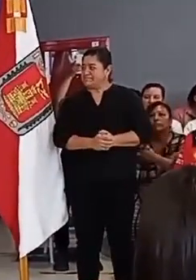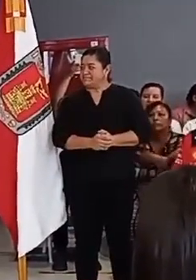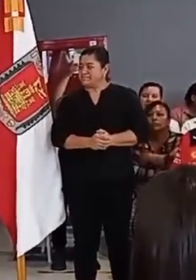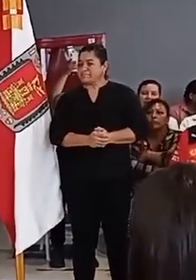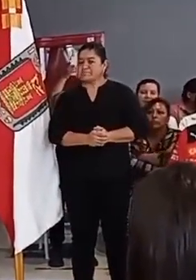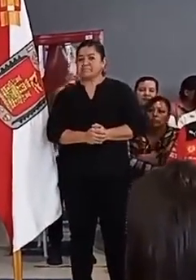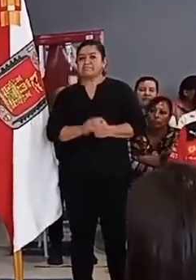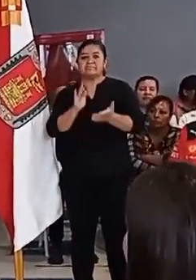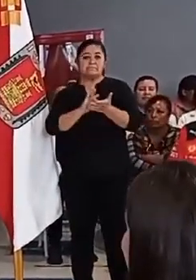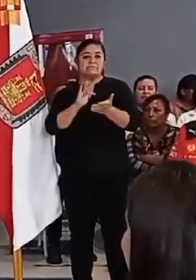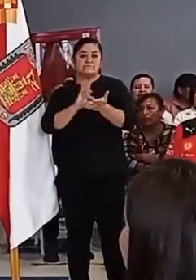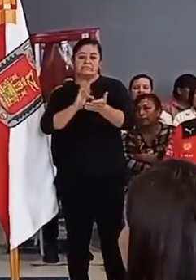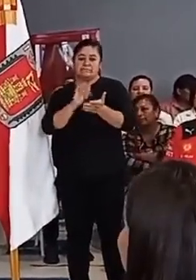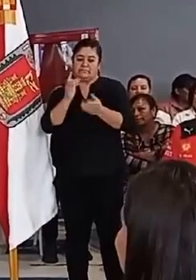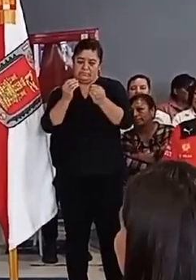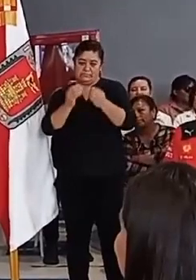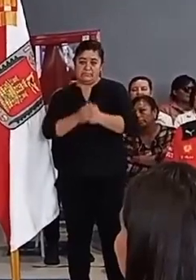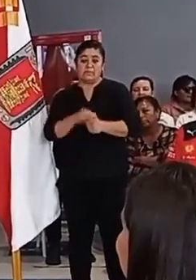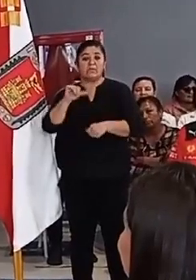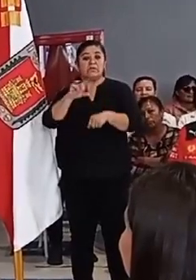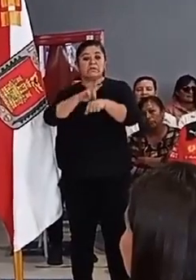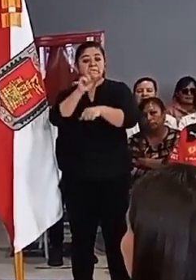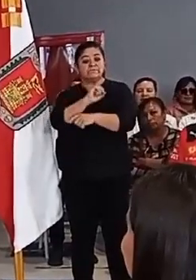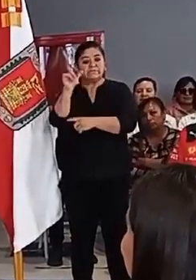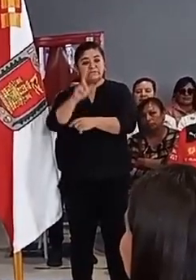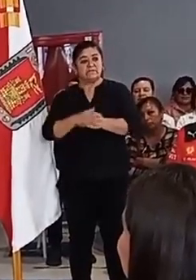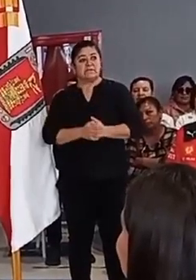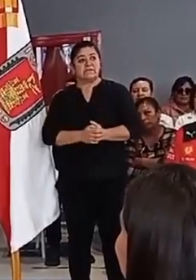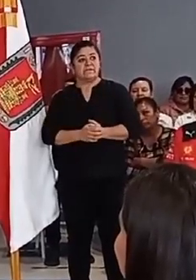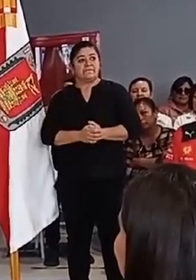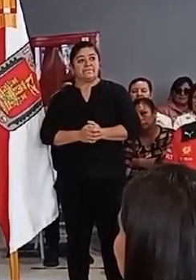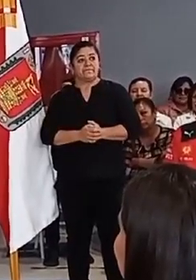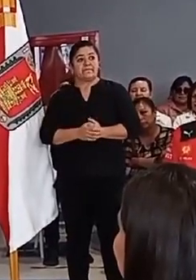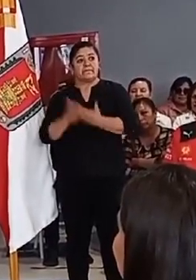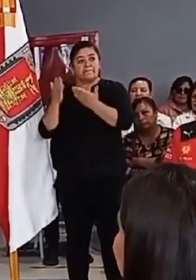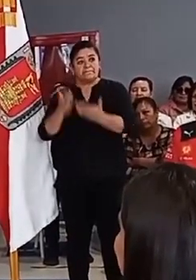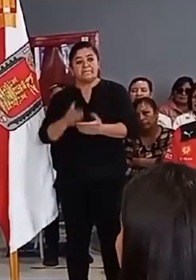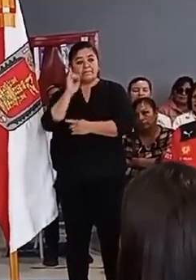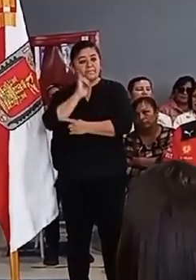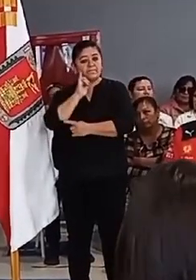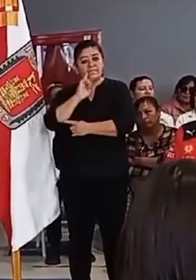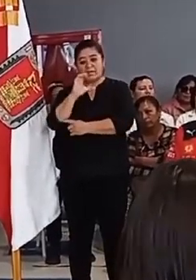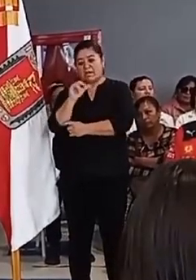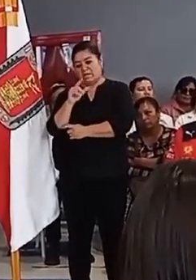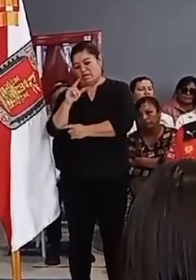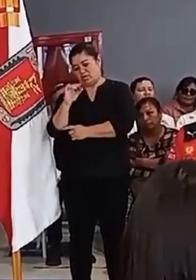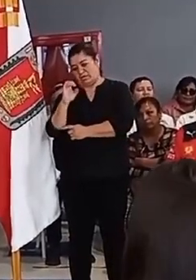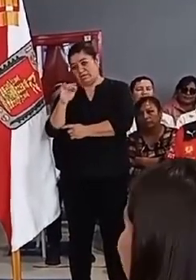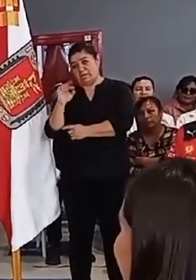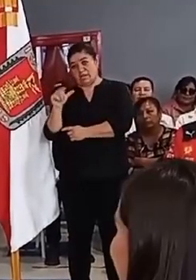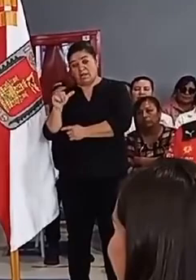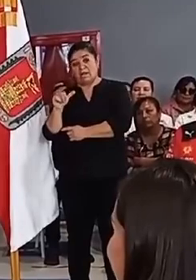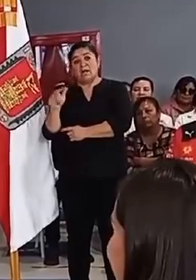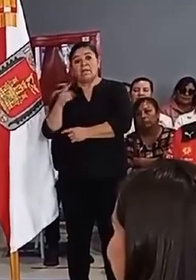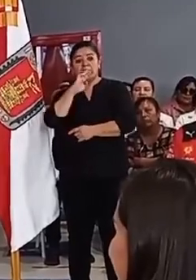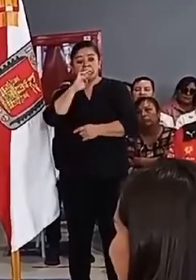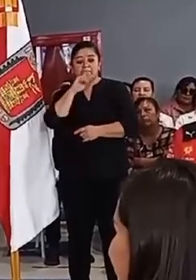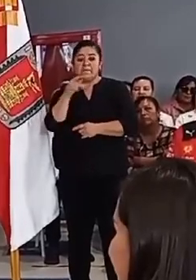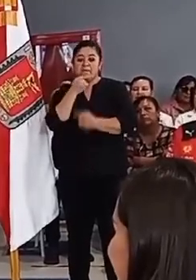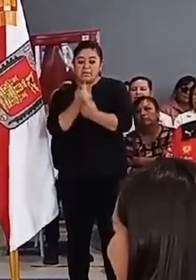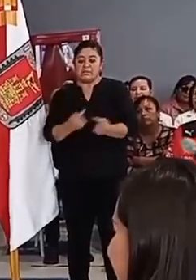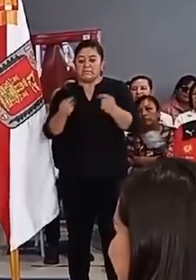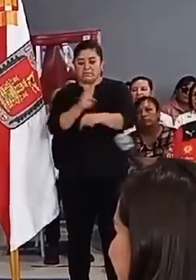Muchísimas gracias señor secretario buo en este día tan especial vamos a escuchar el testimonio de la señora Carolina Calderón Hernández mamá de un niño